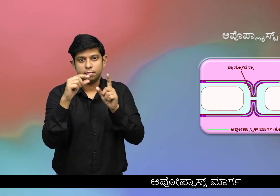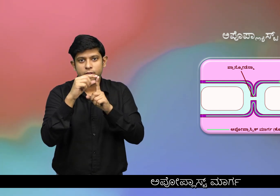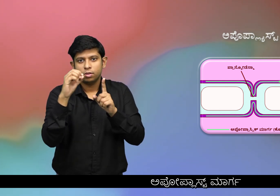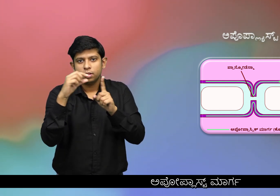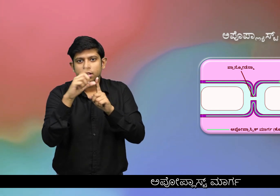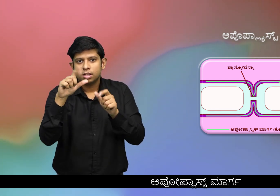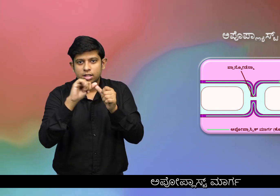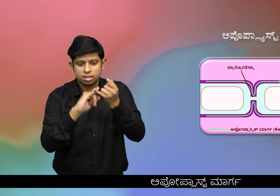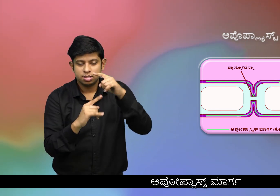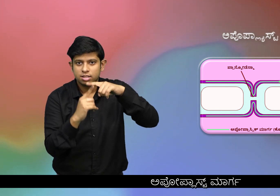ಅಪೋಪ್ಲಾಸ್ಟ್ ಮಾರ್ಗ.